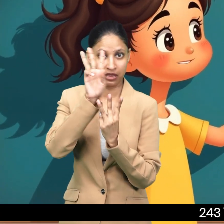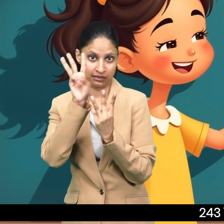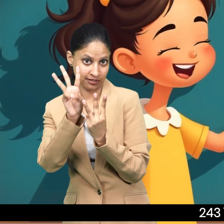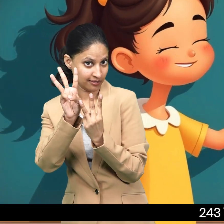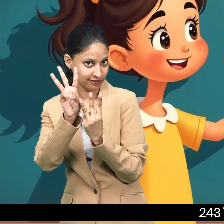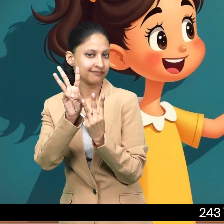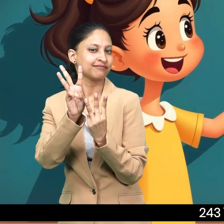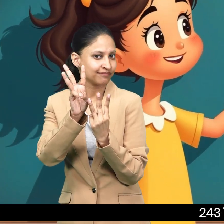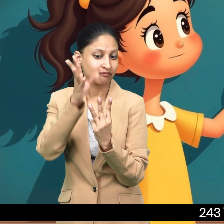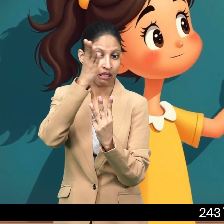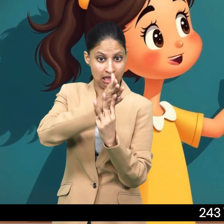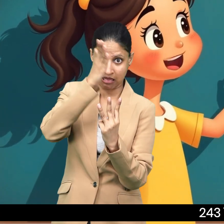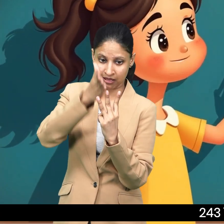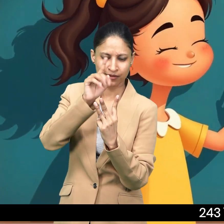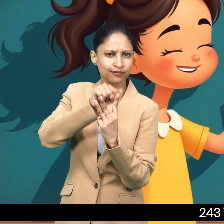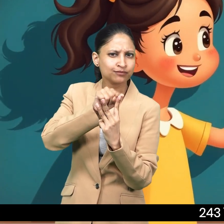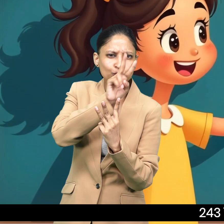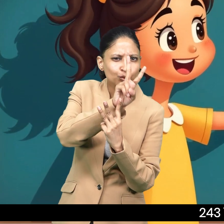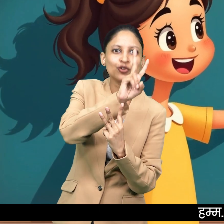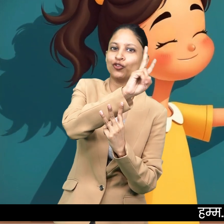243 म्हणजे काय?